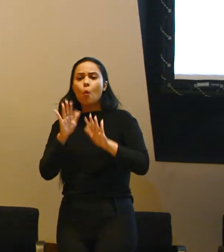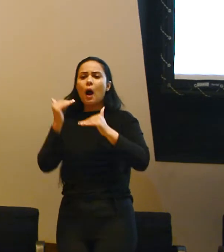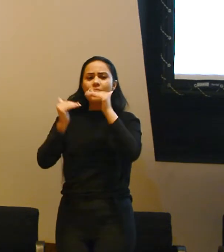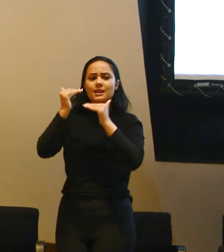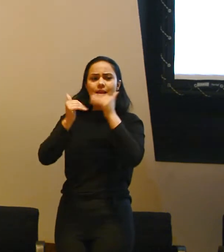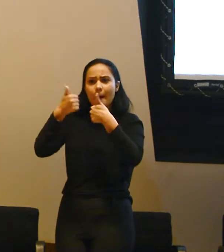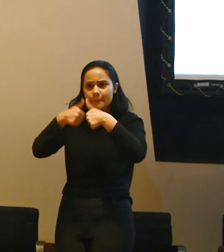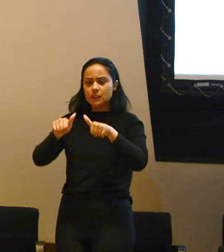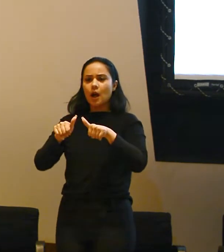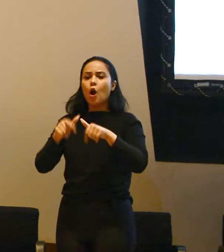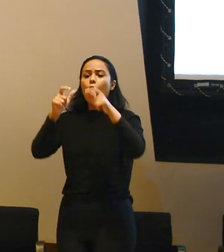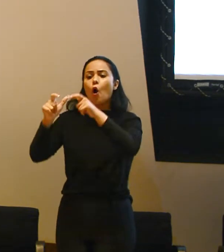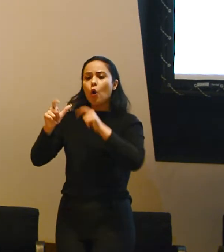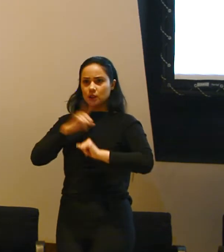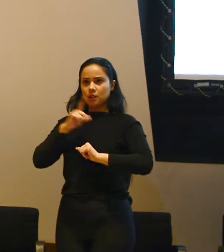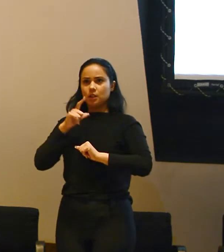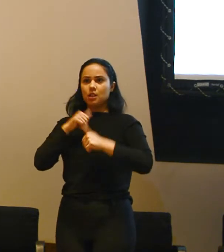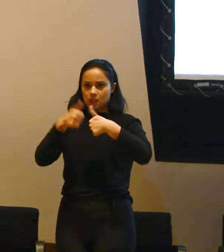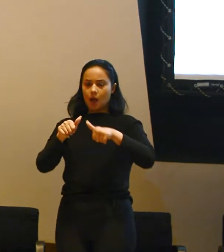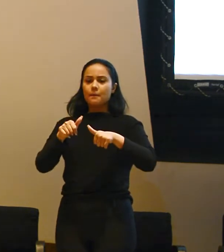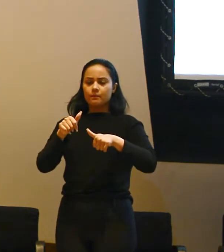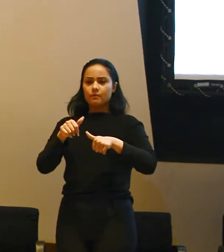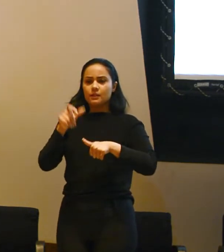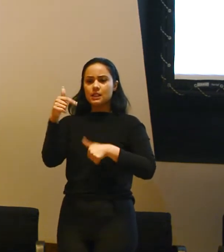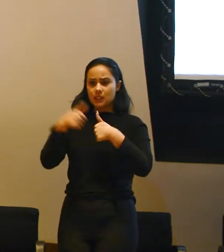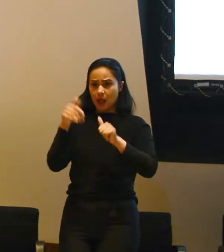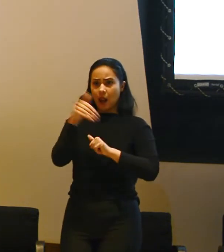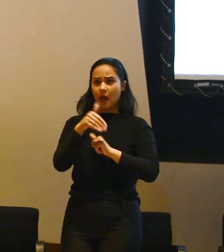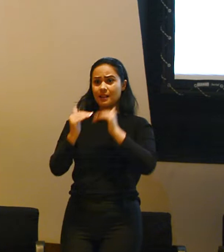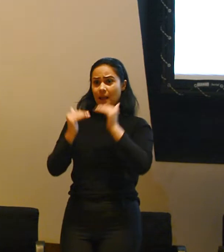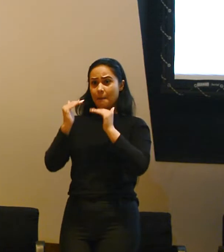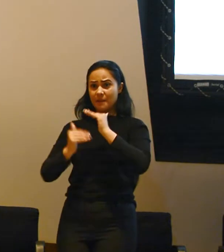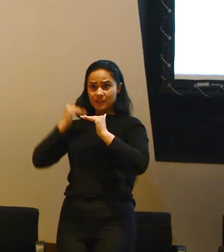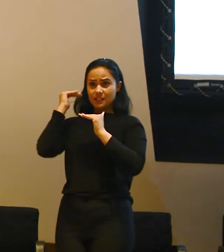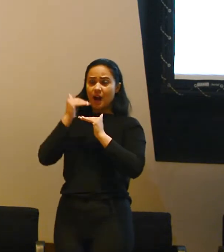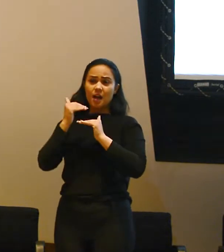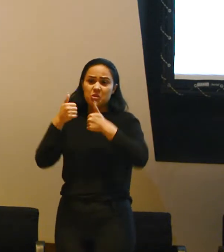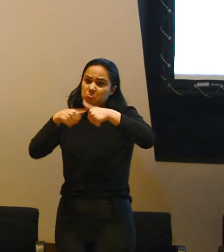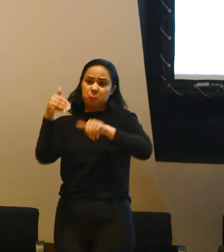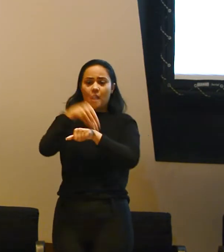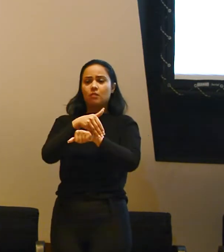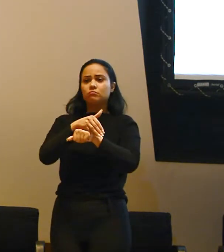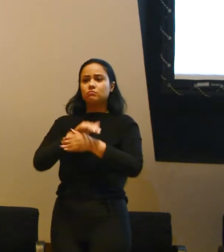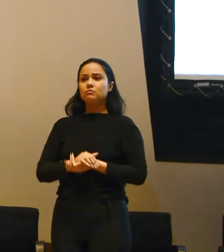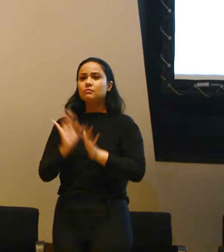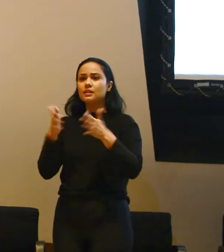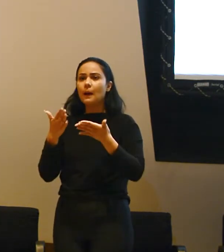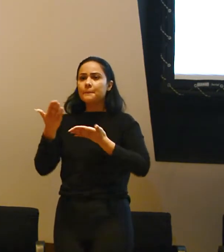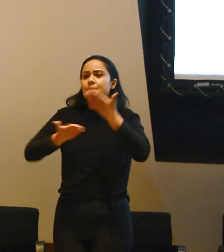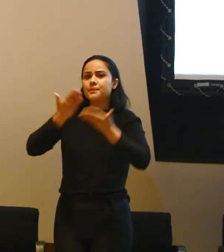ele está, onde ele deveria estar, será que ele deveria estar numa etapa mais avançada e não está? Então,